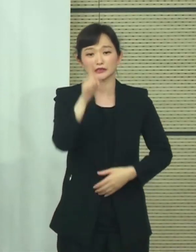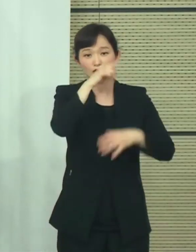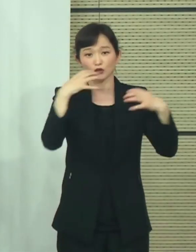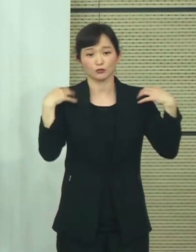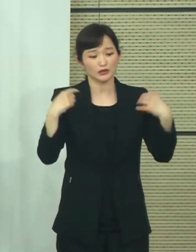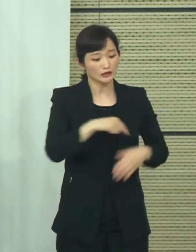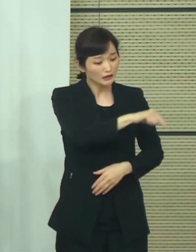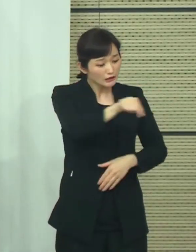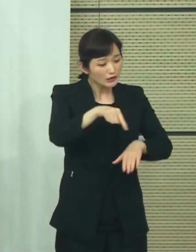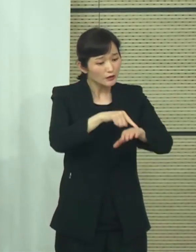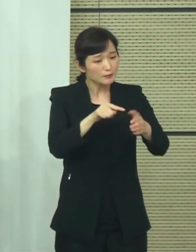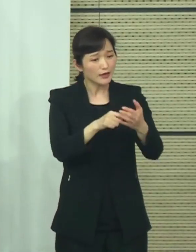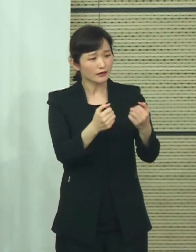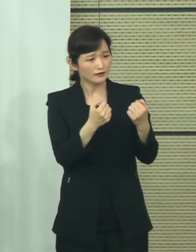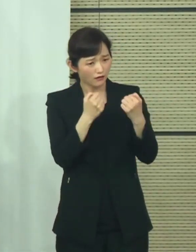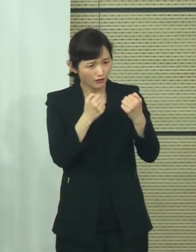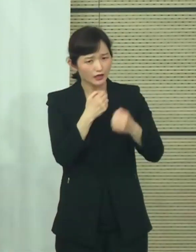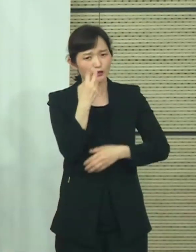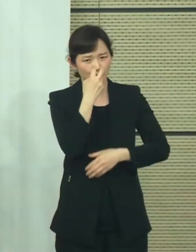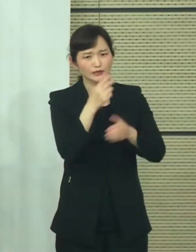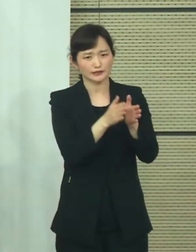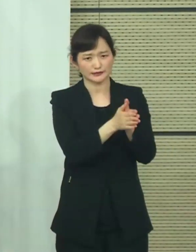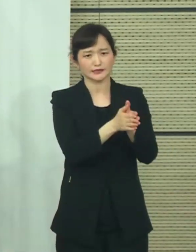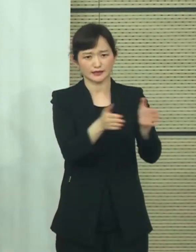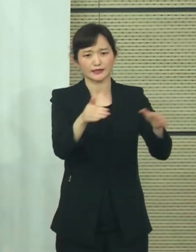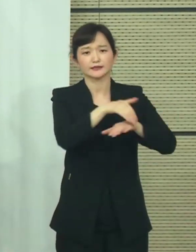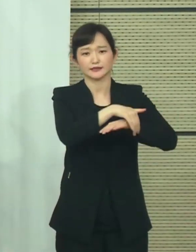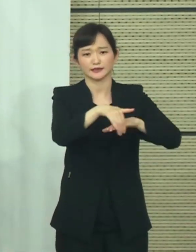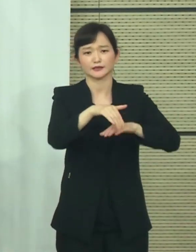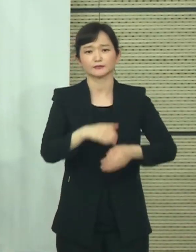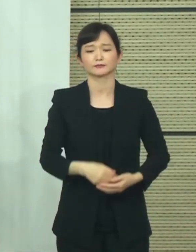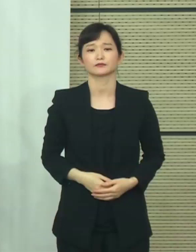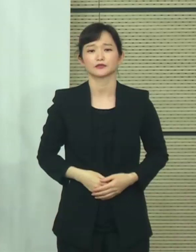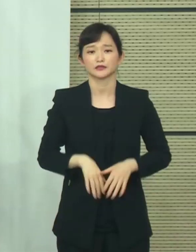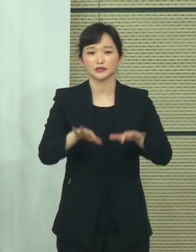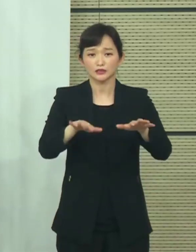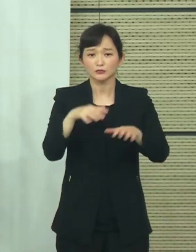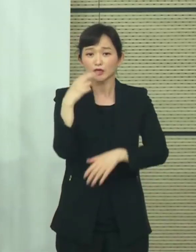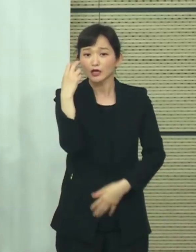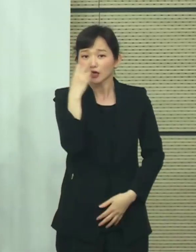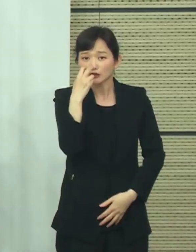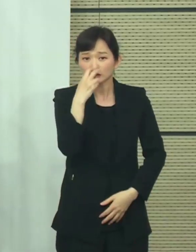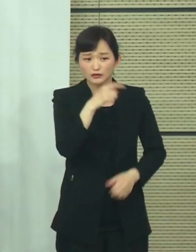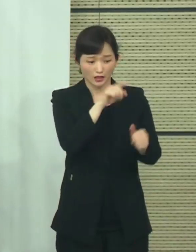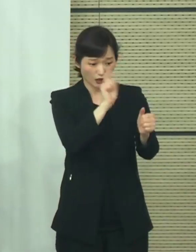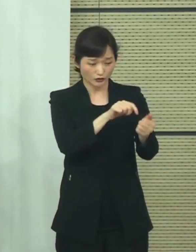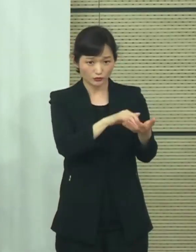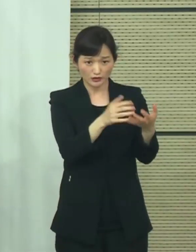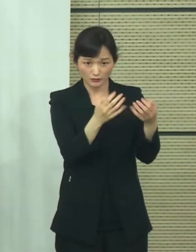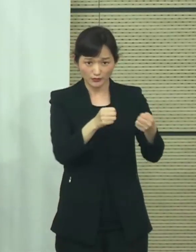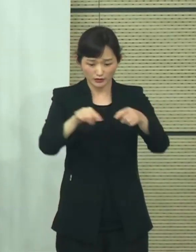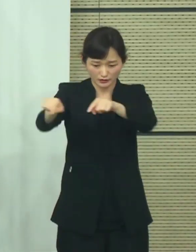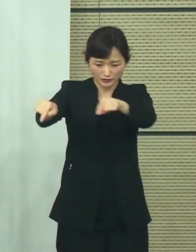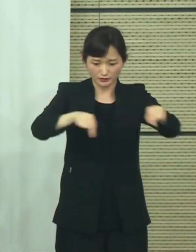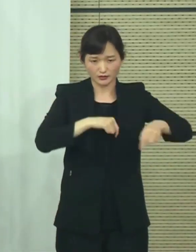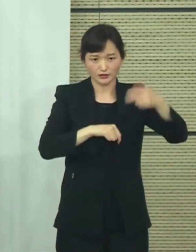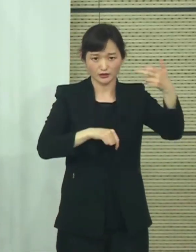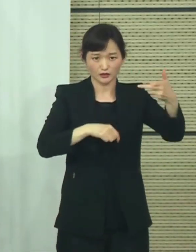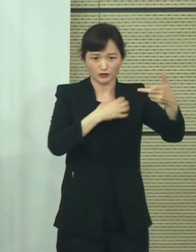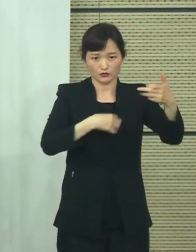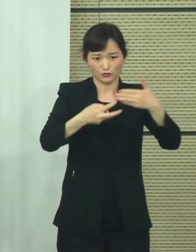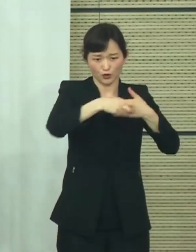이들의 마음 금강의 대한 조사를 시행하고자 합니다 이번 조사는 확진 자가 많은 천국 7개